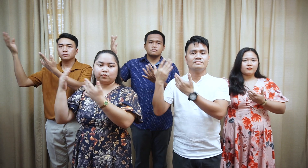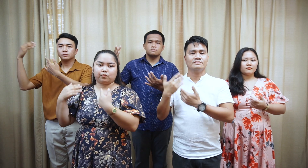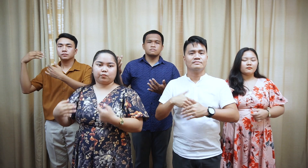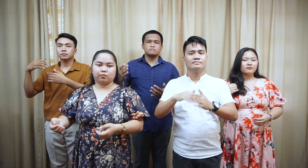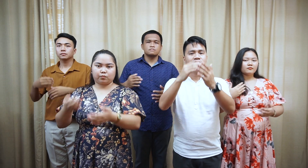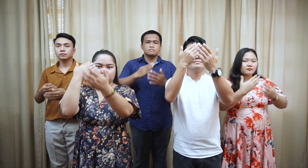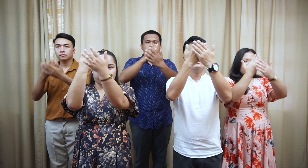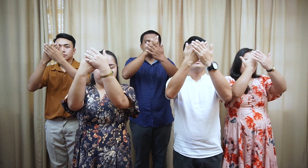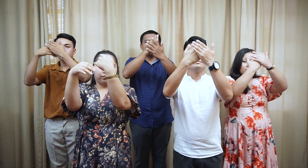sa piling mo.